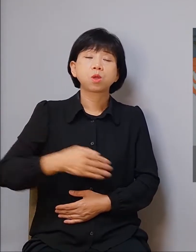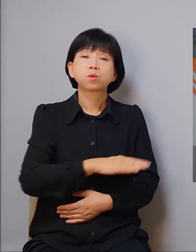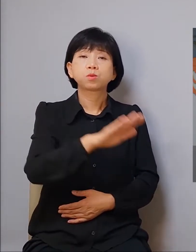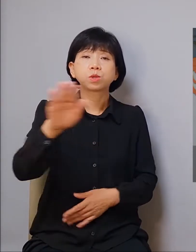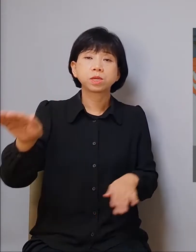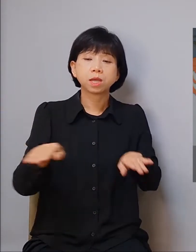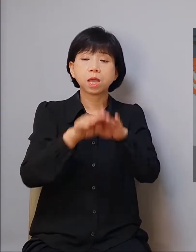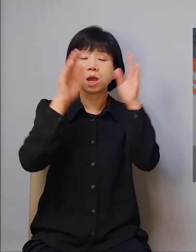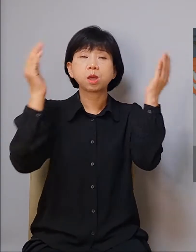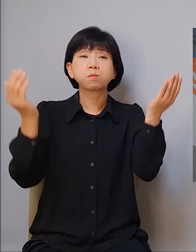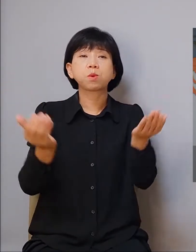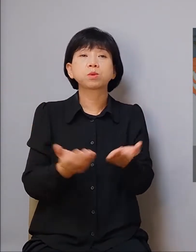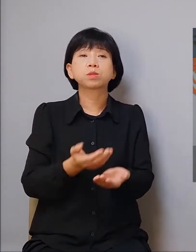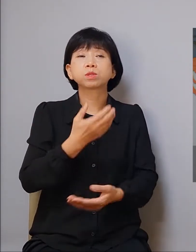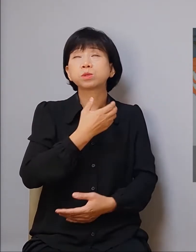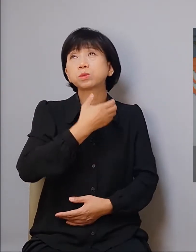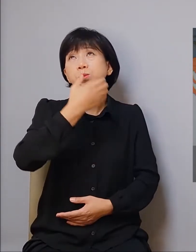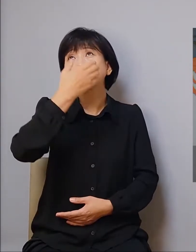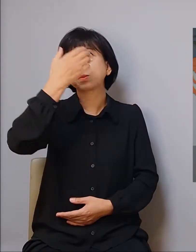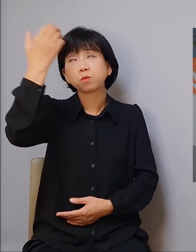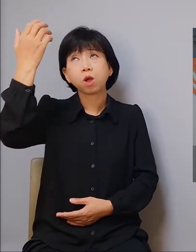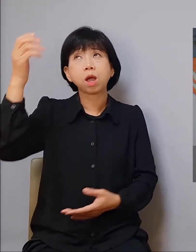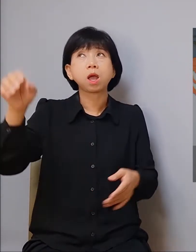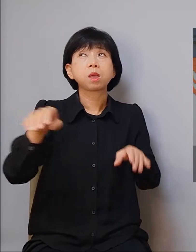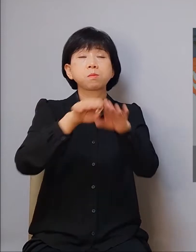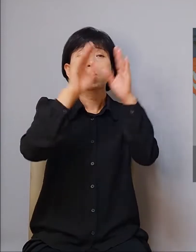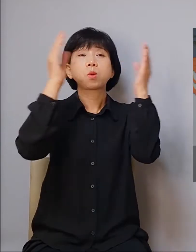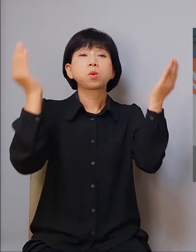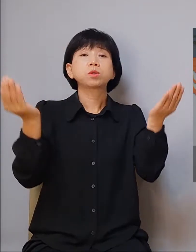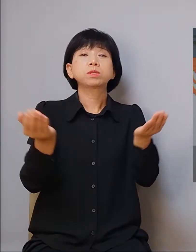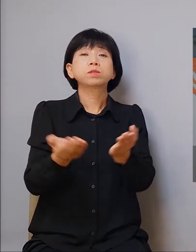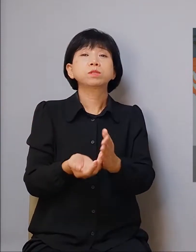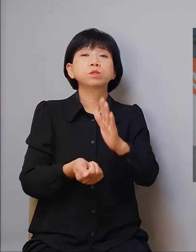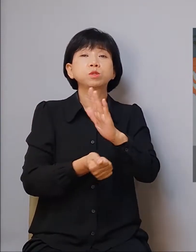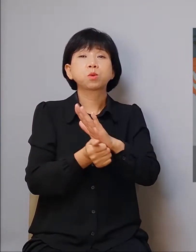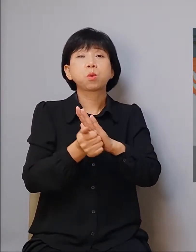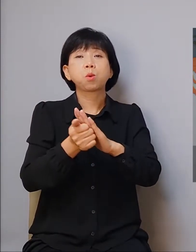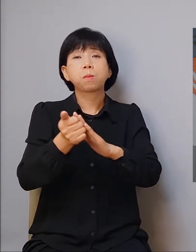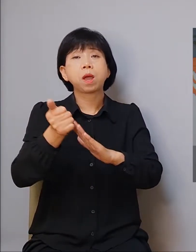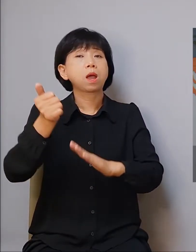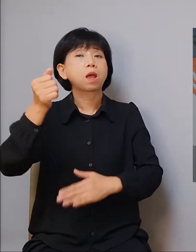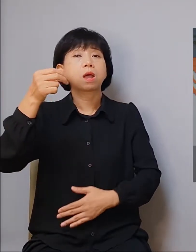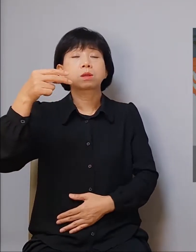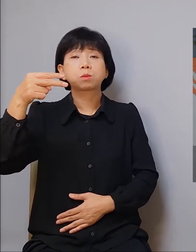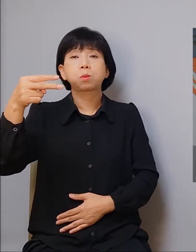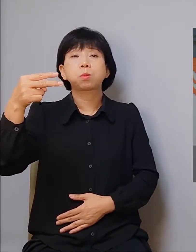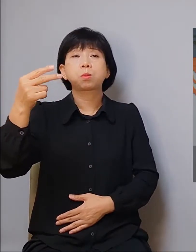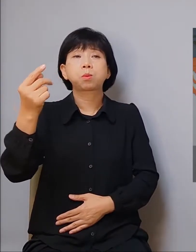생각도, 우리의 모든 꿈과 모든